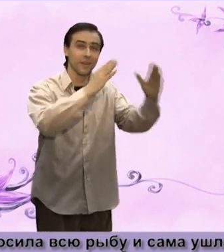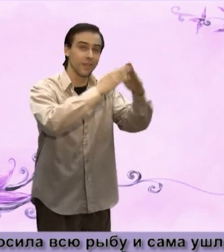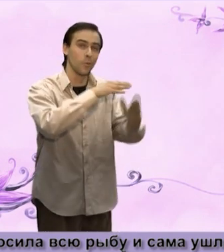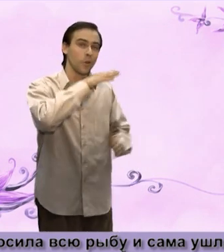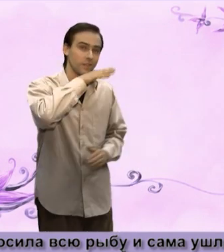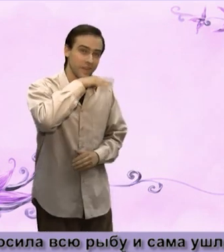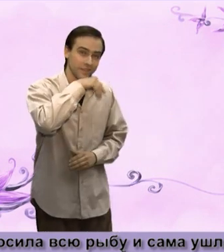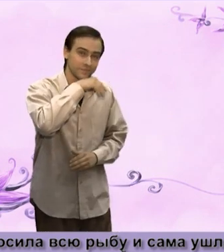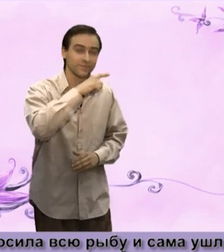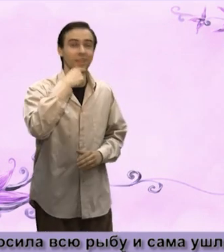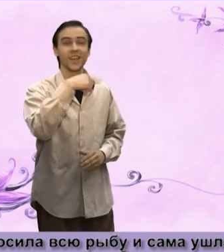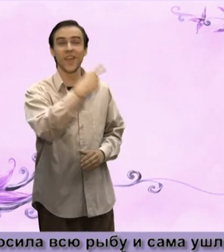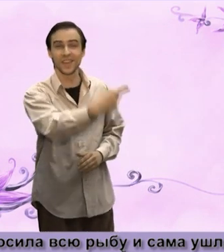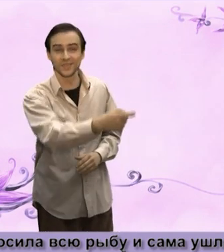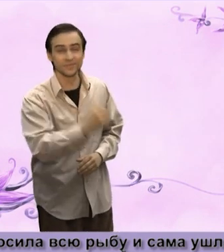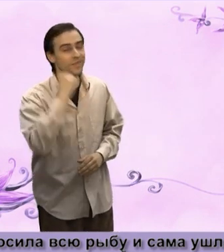Приехал дед домой и говорит: